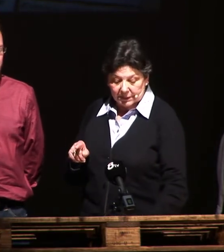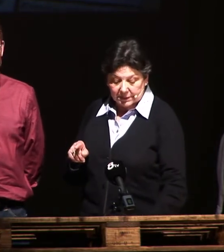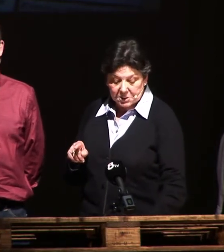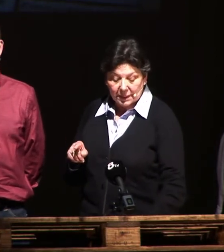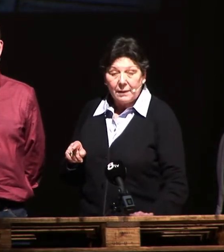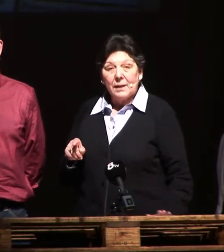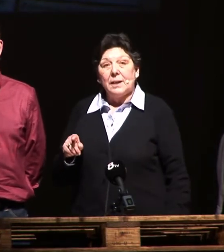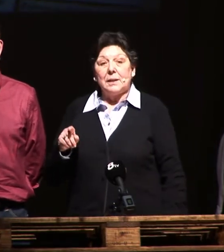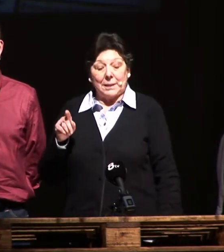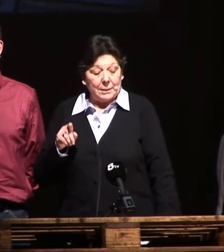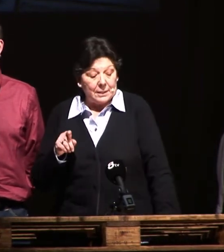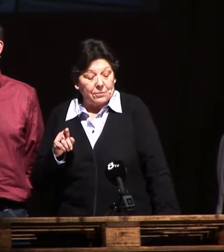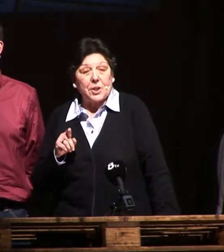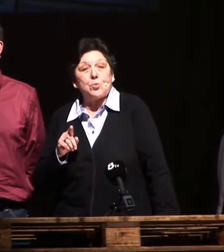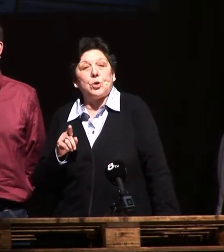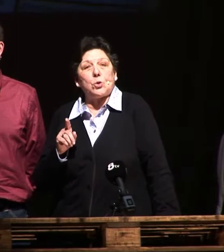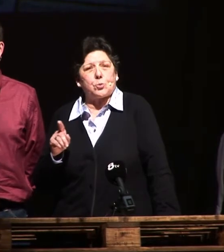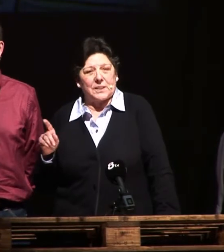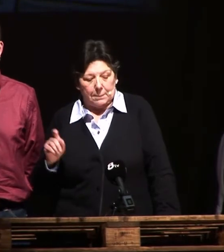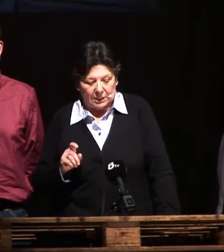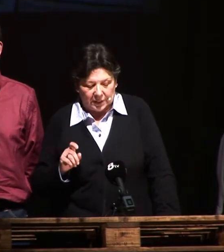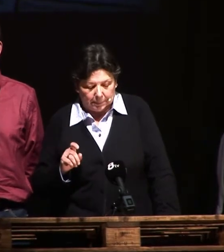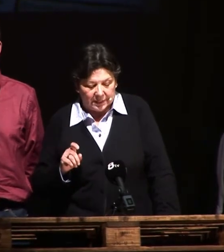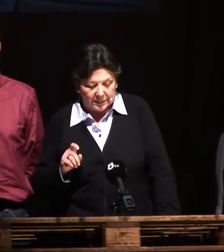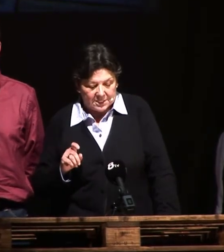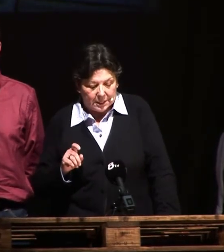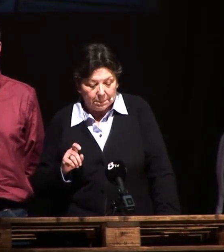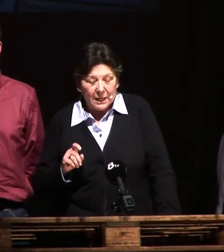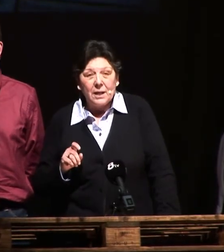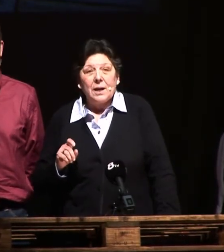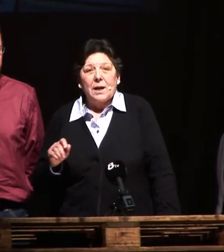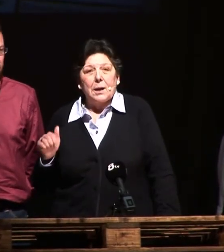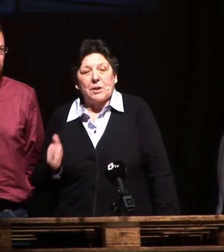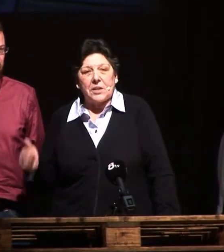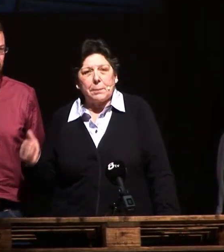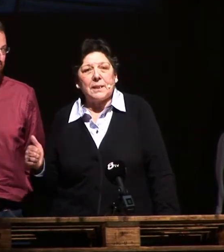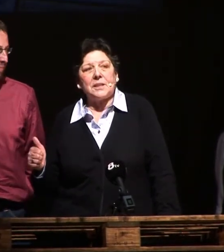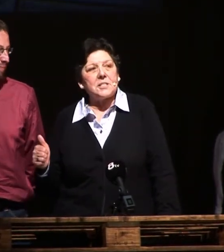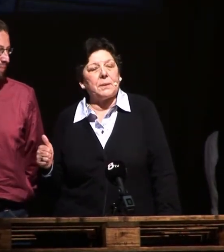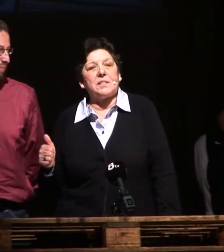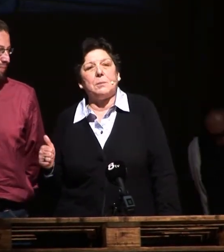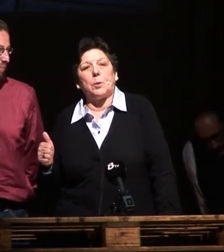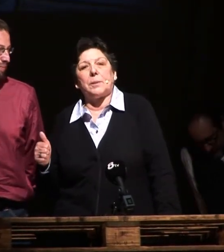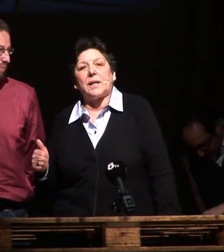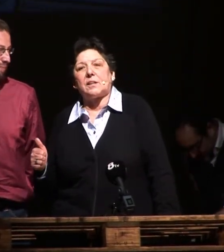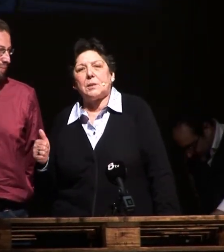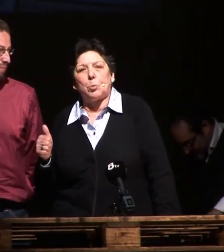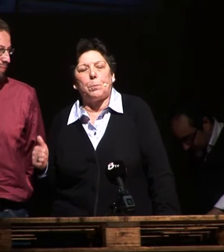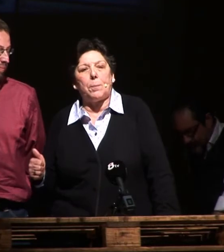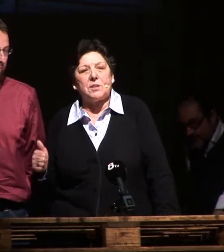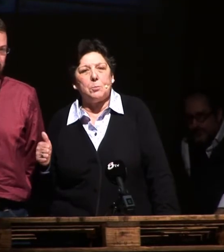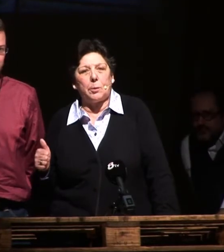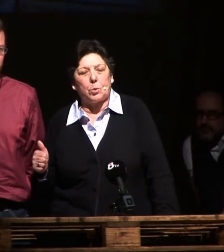cara per l'independentisme. I van haver-hi diferents motius pels que em vaig fer independentista. Em vaig fer independentista perquè estimo la meva terra,